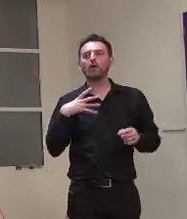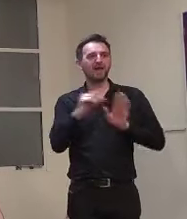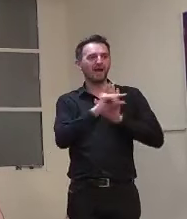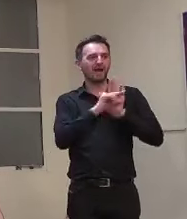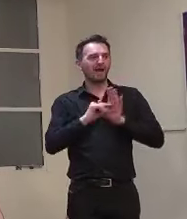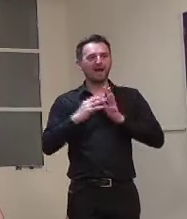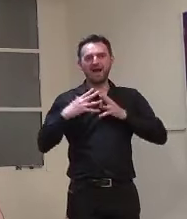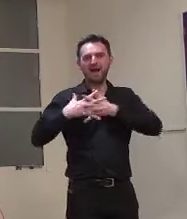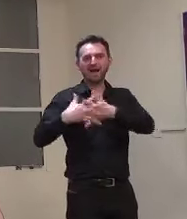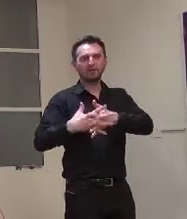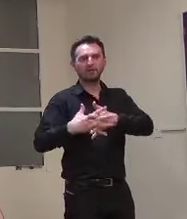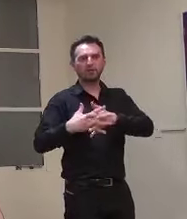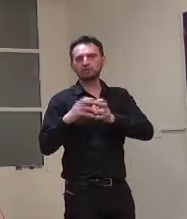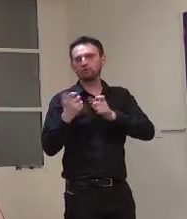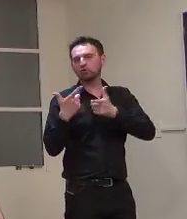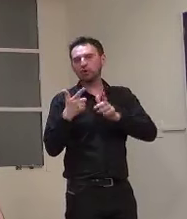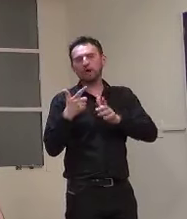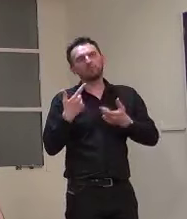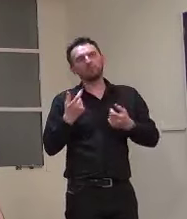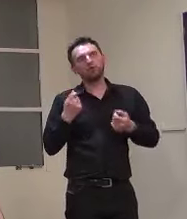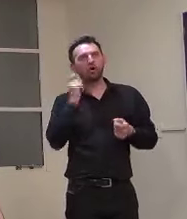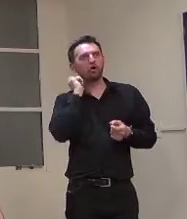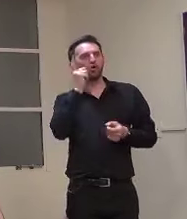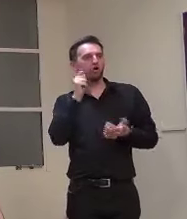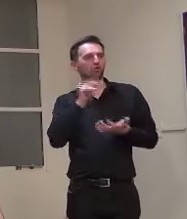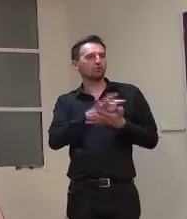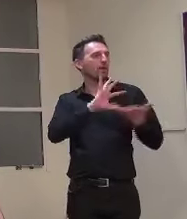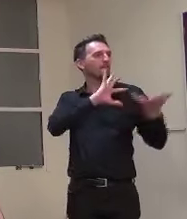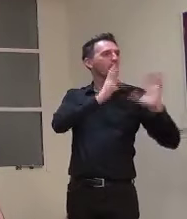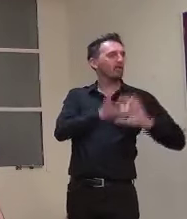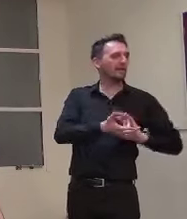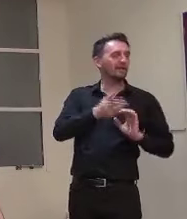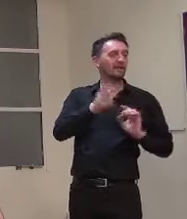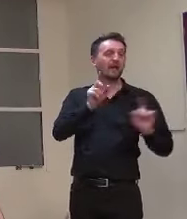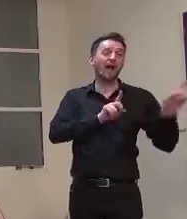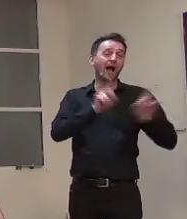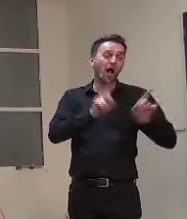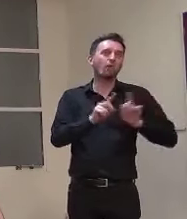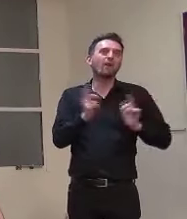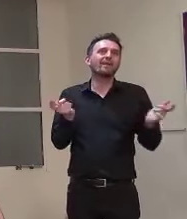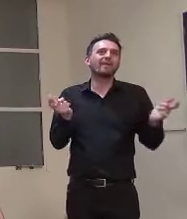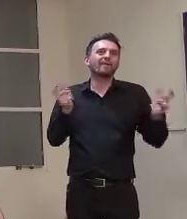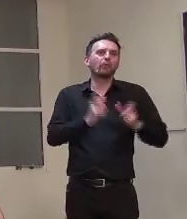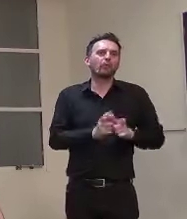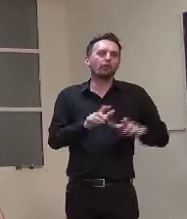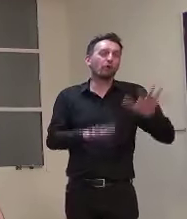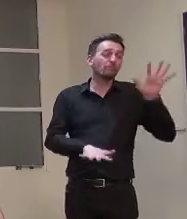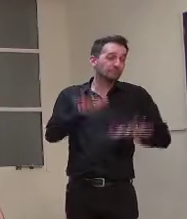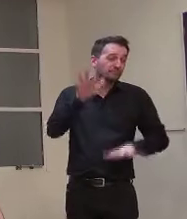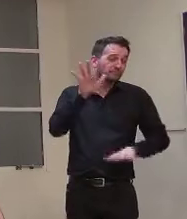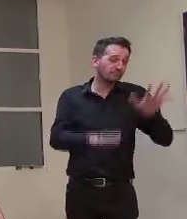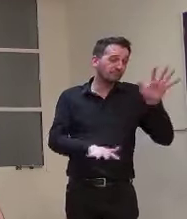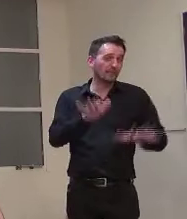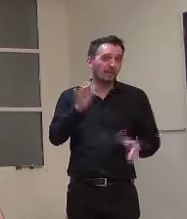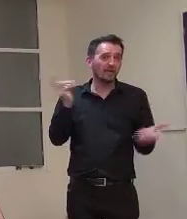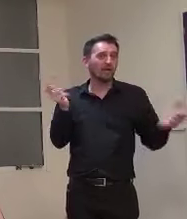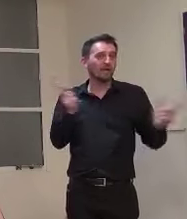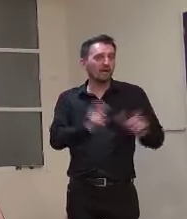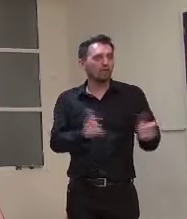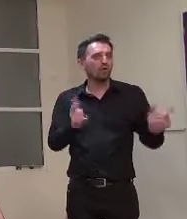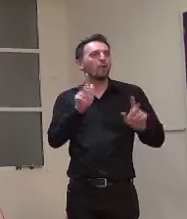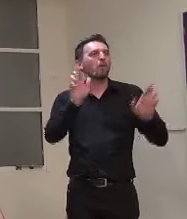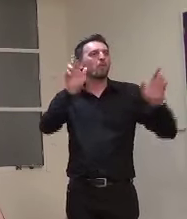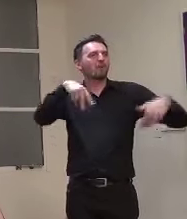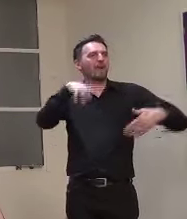articulación productiva con las modalidades no alguna que otra reunión esporádica no hay una